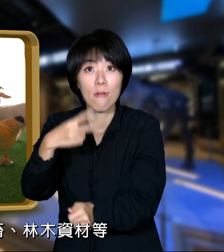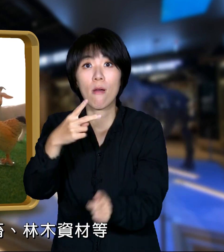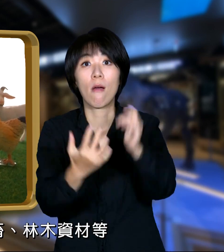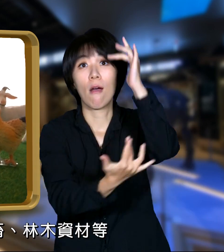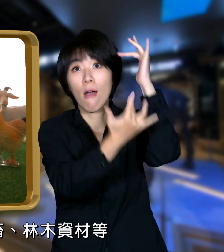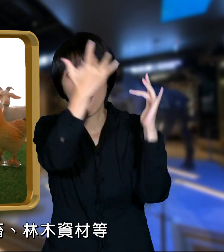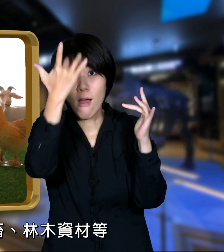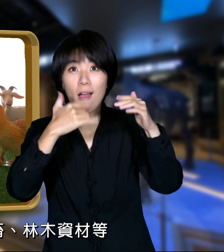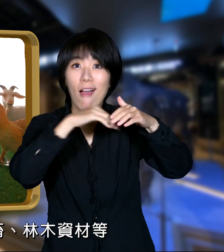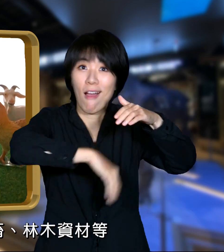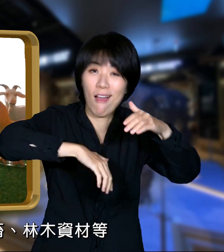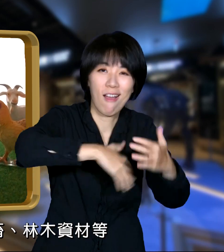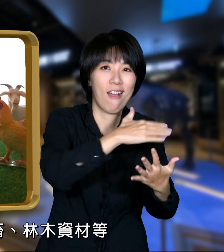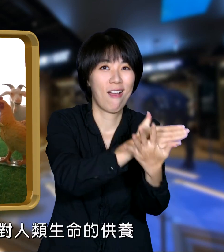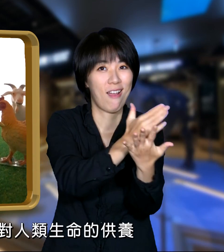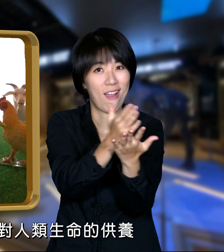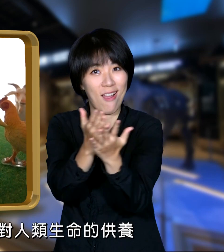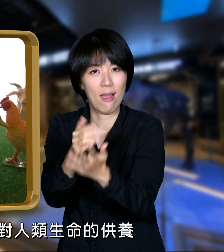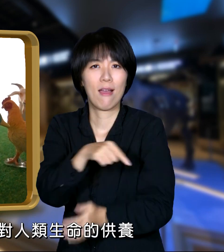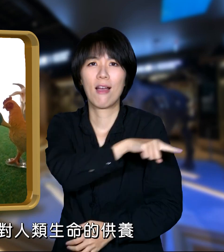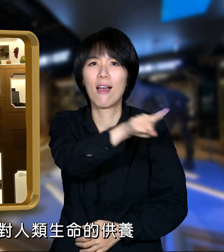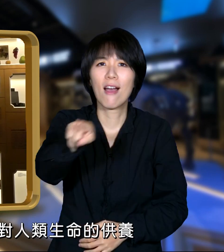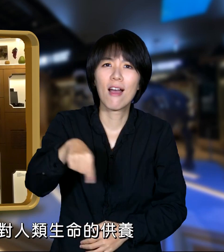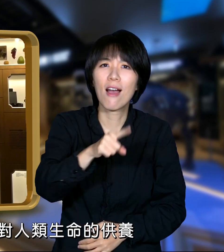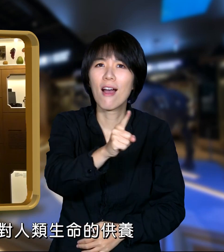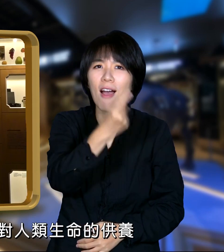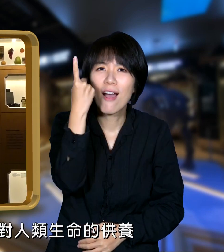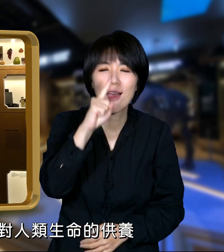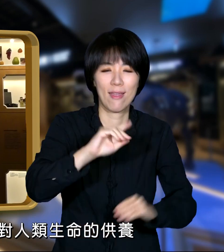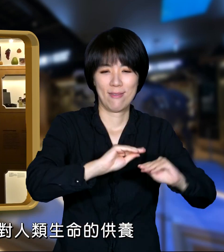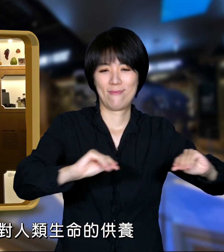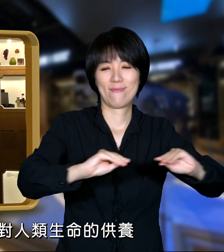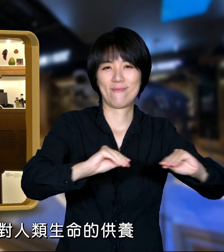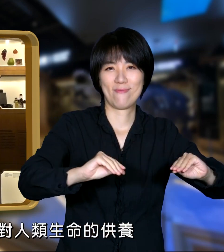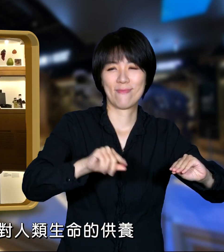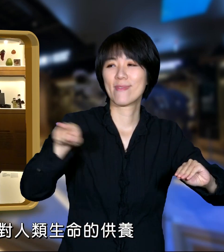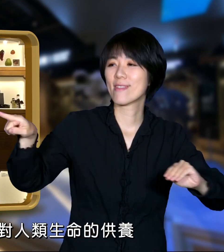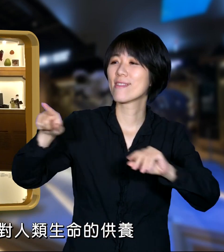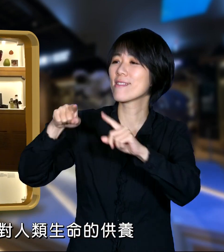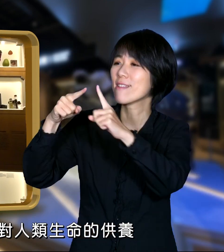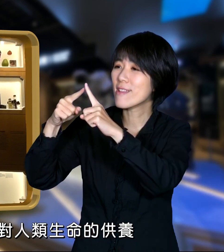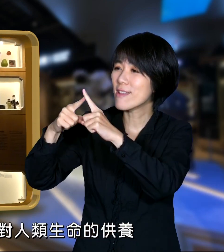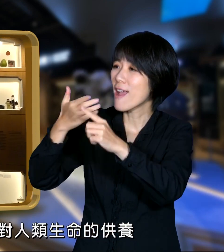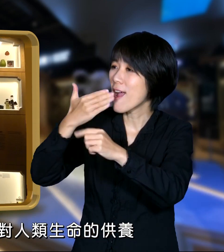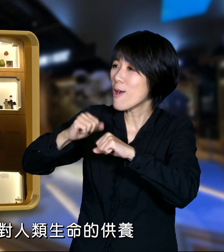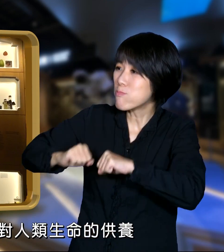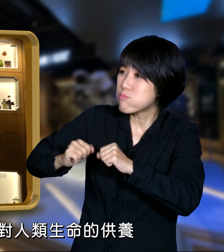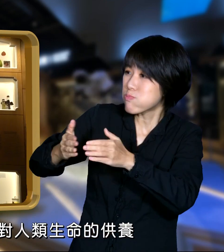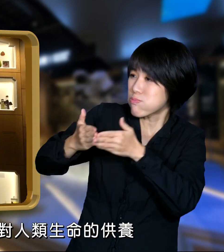等，都是大地血脉对人类生命的供养。